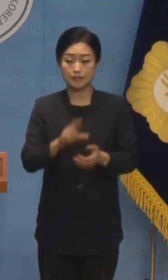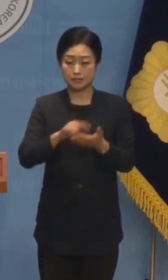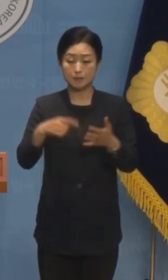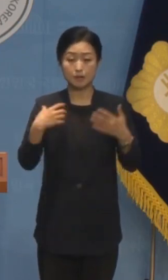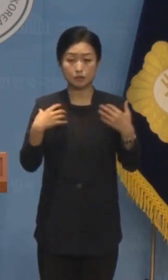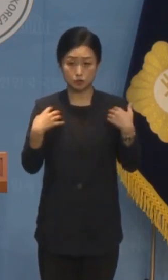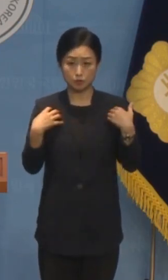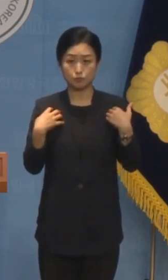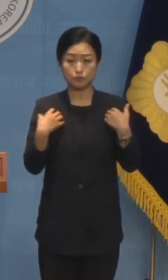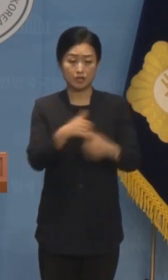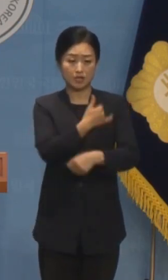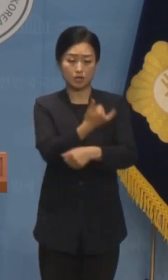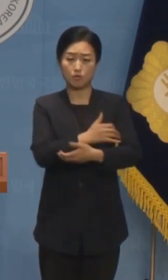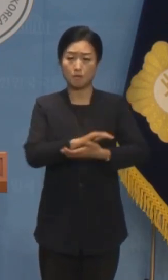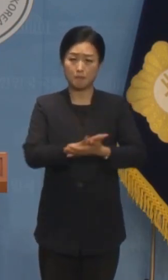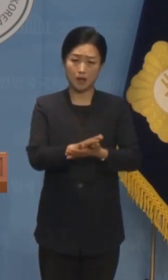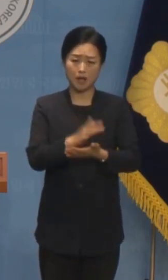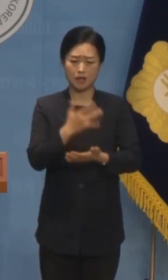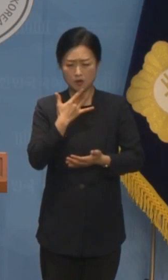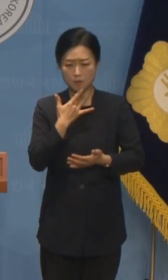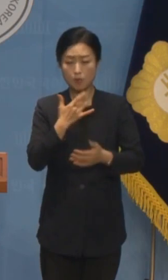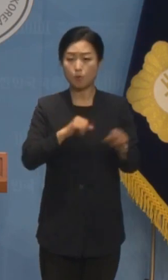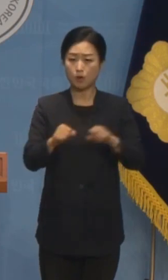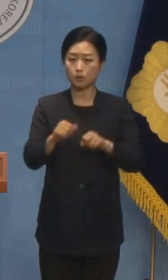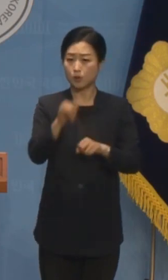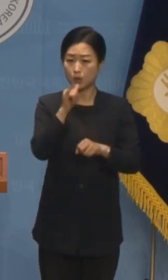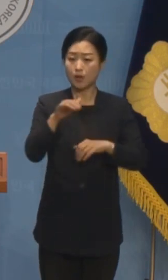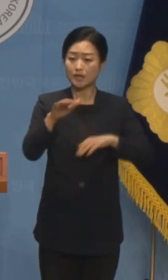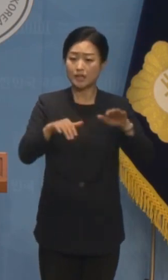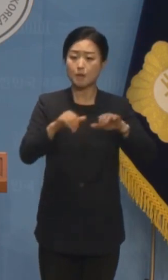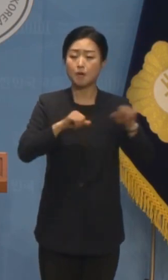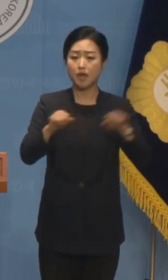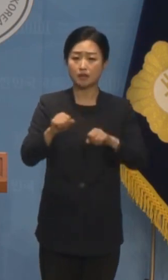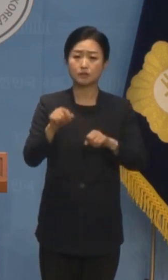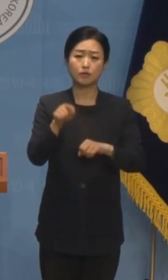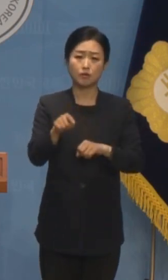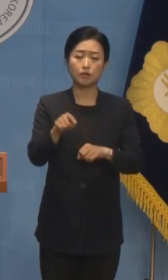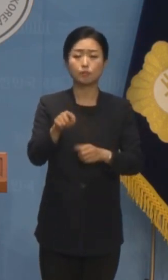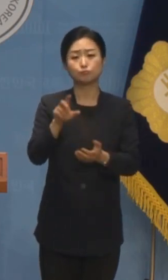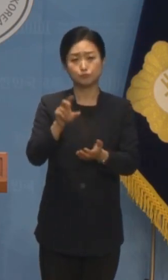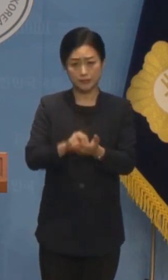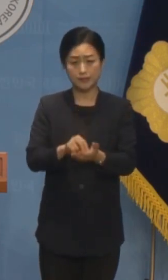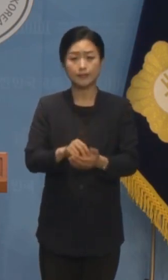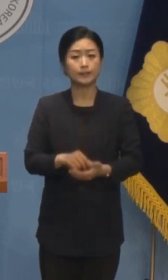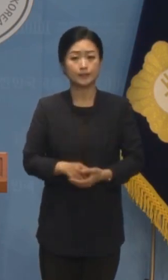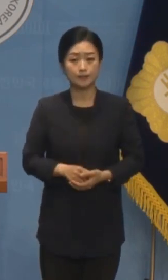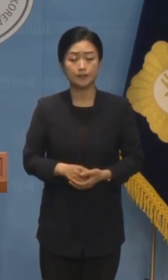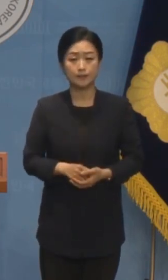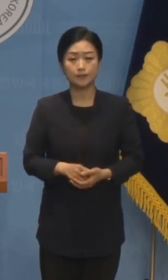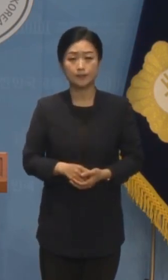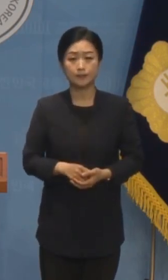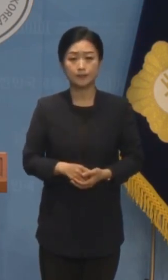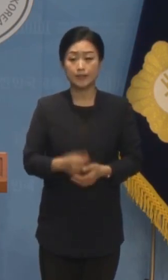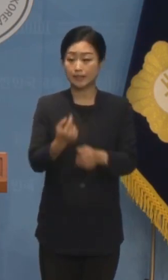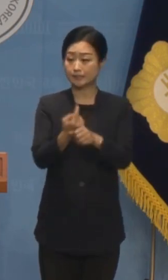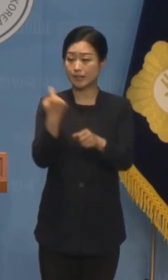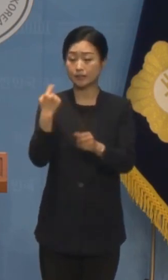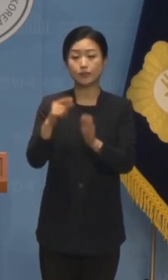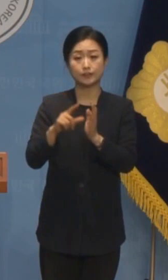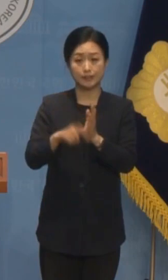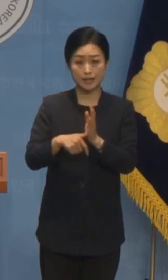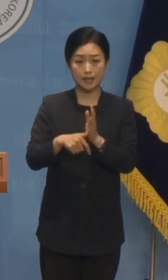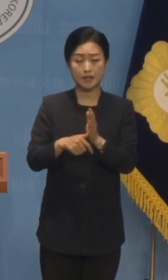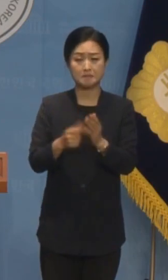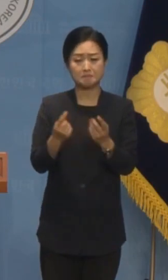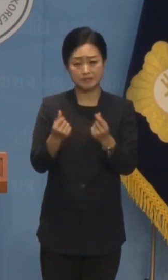지자체가 반인권, 혐오에 앞장서며 차별적 행정을 남발하고 있는 꼴입니다. 작년에도 이와 비슷한